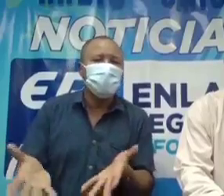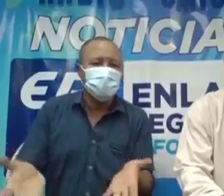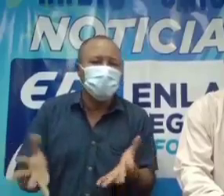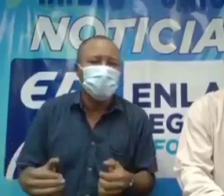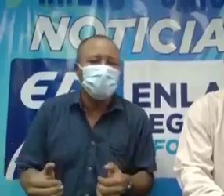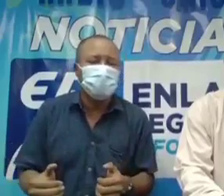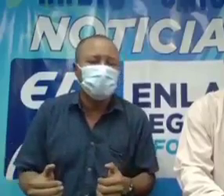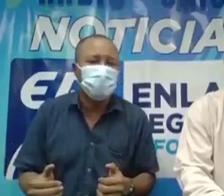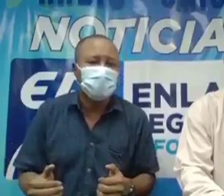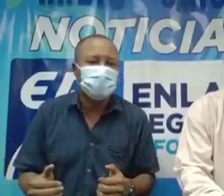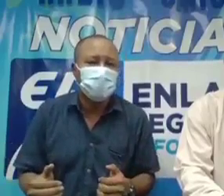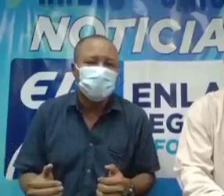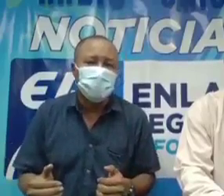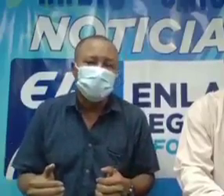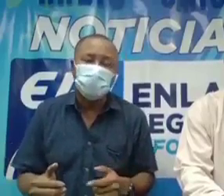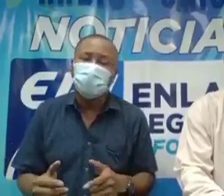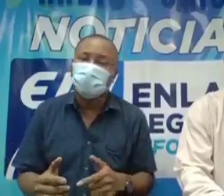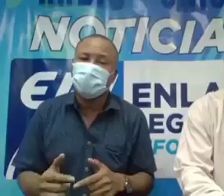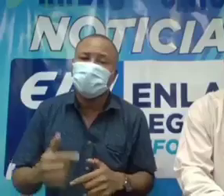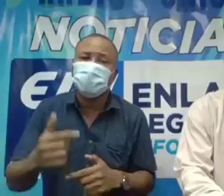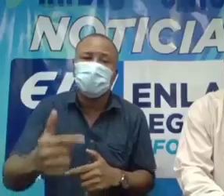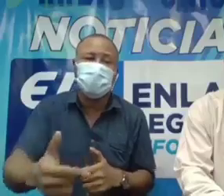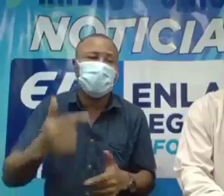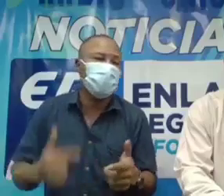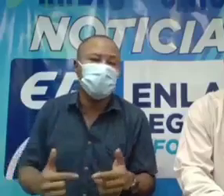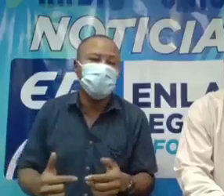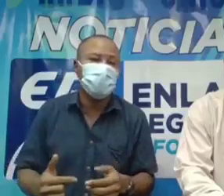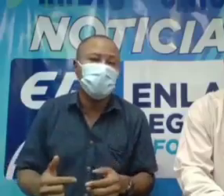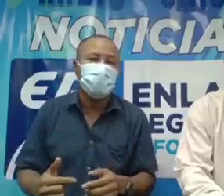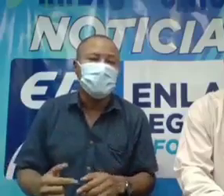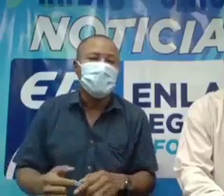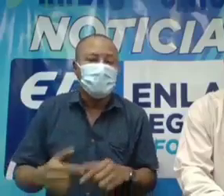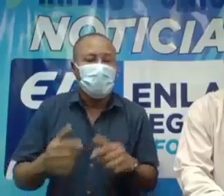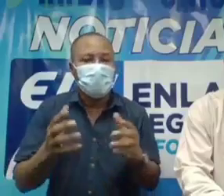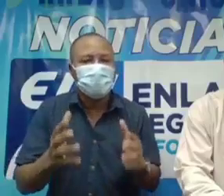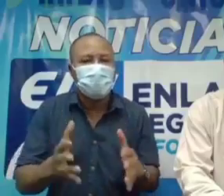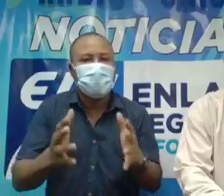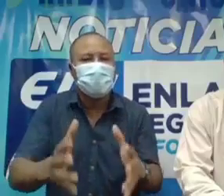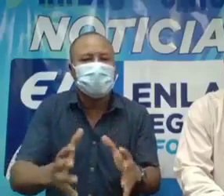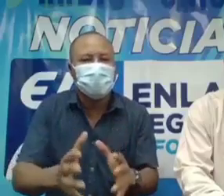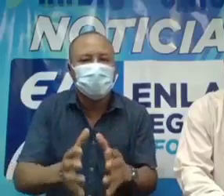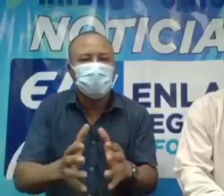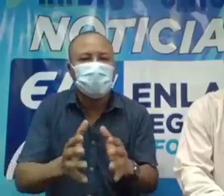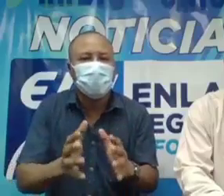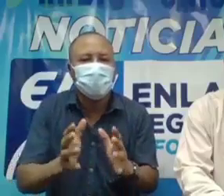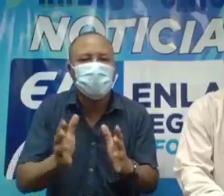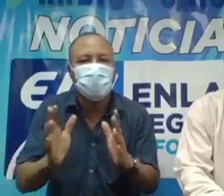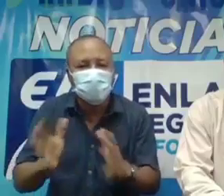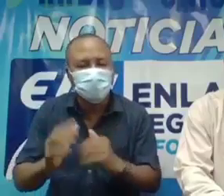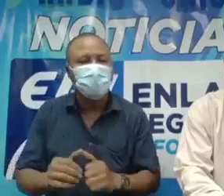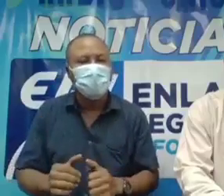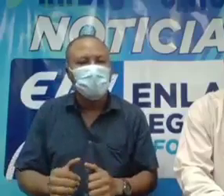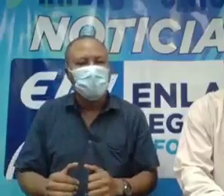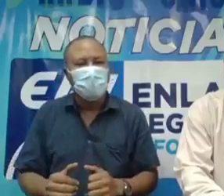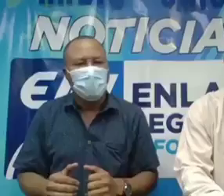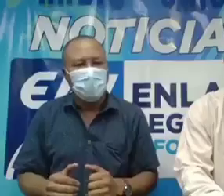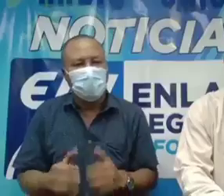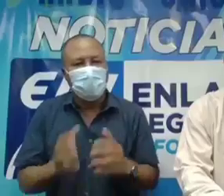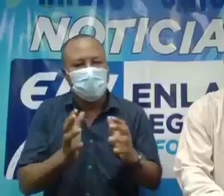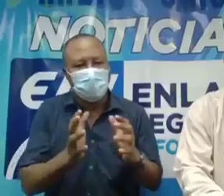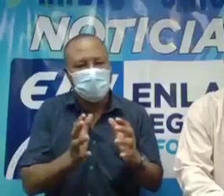dan la atribución de fiscalizar, pero no le está diciendo si es legal o ilegal. Allá la alcaldesa, porque hay dos